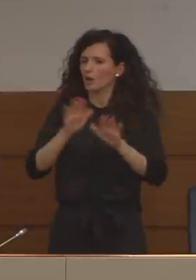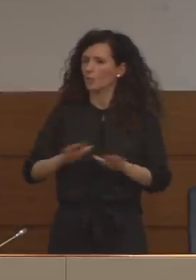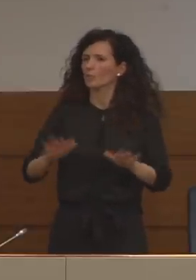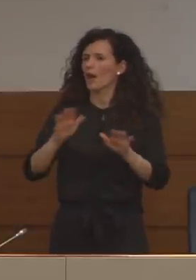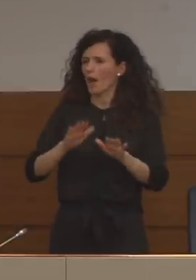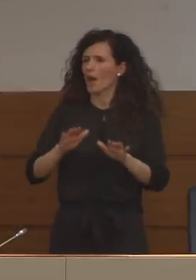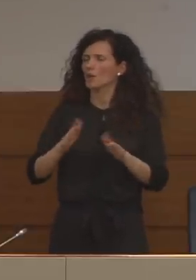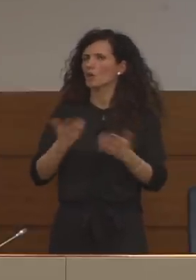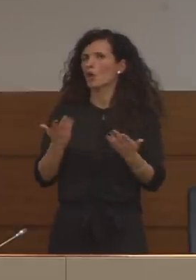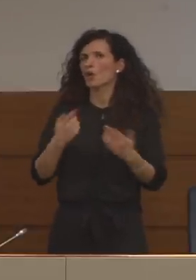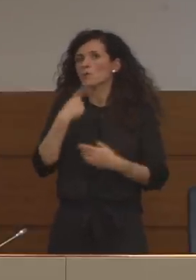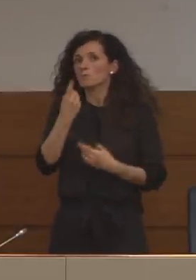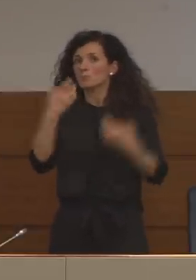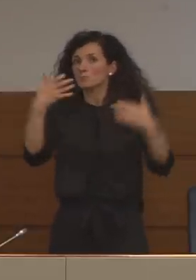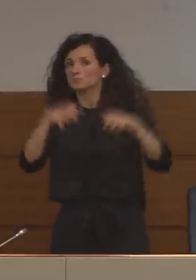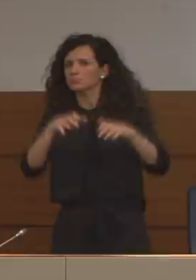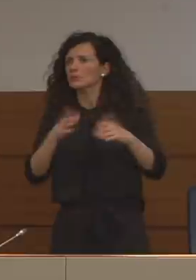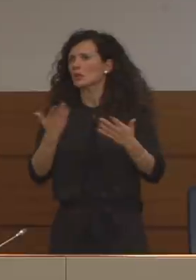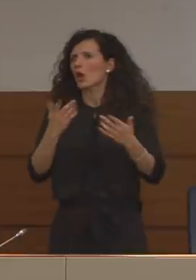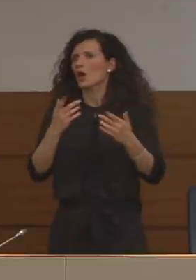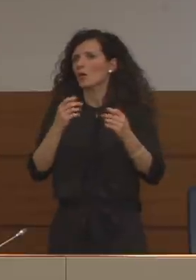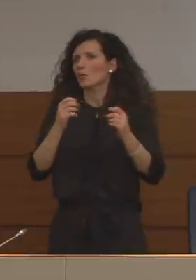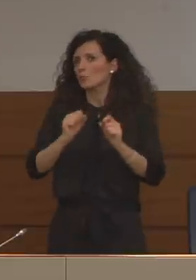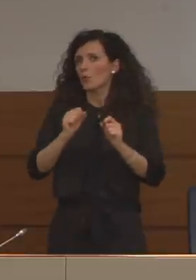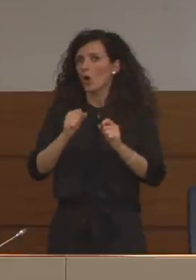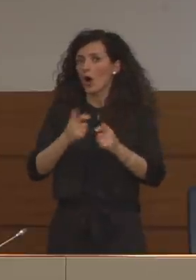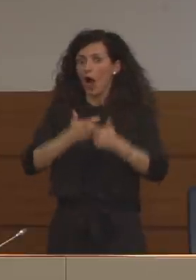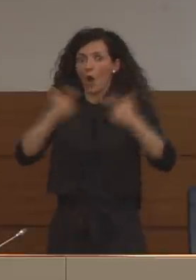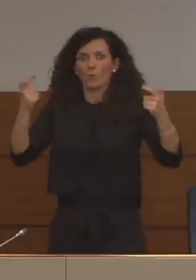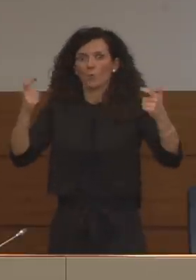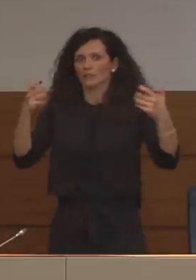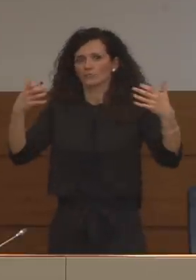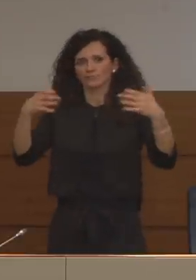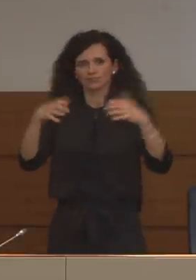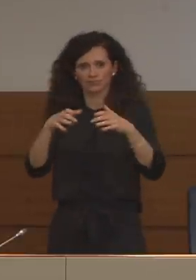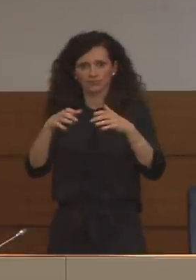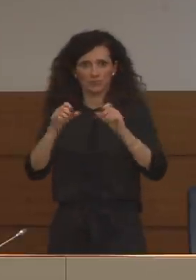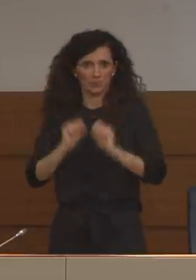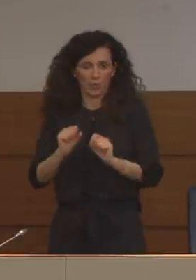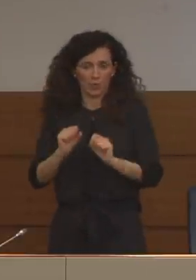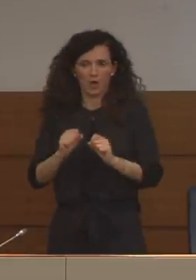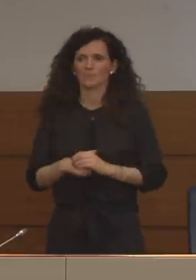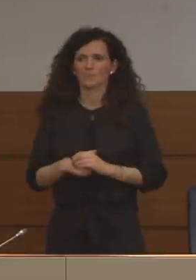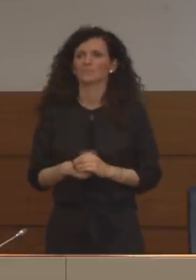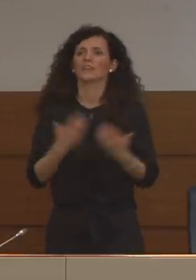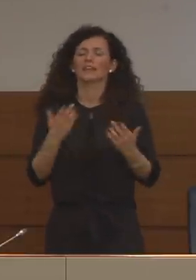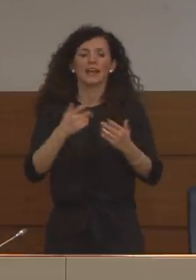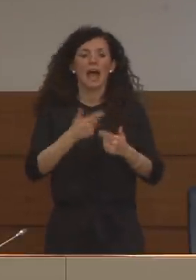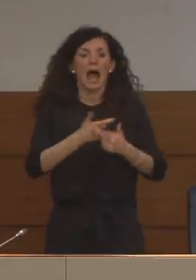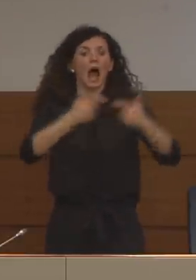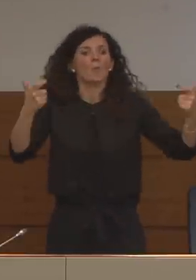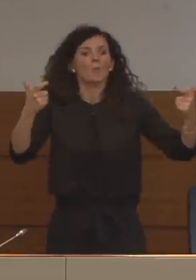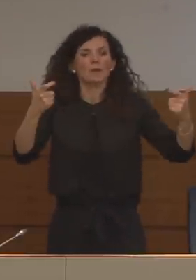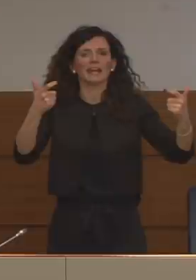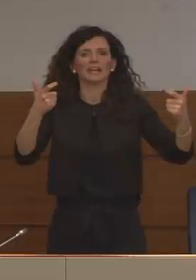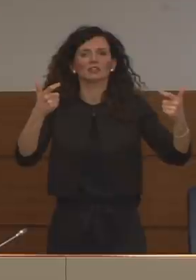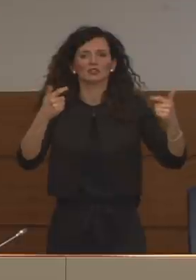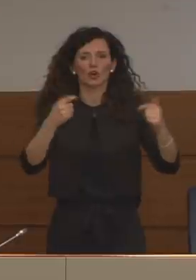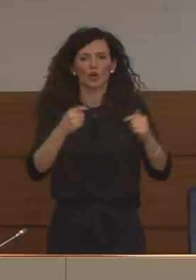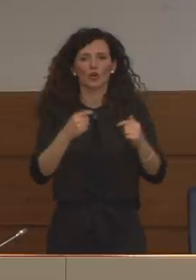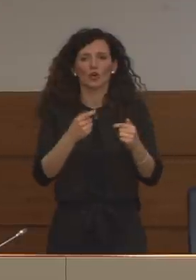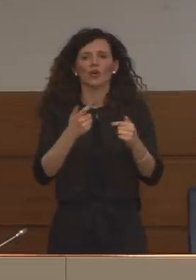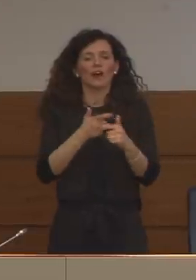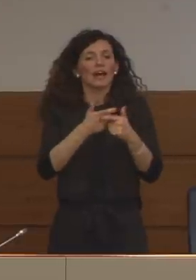non dico decrescita decrescita degli aumenti in questo senso è decrescita degli ambienti un bellissimo